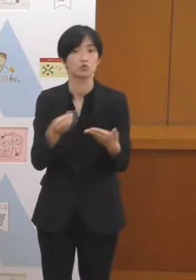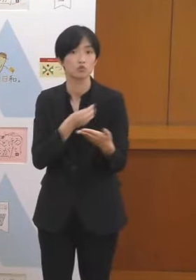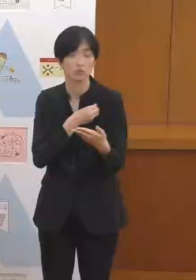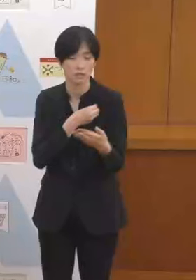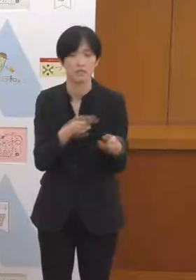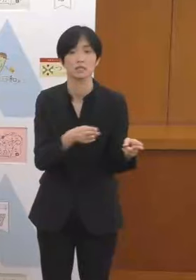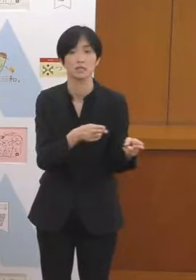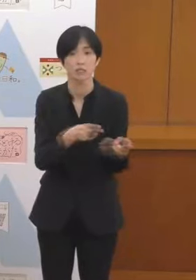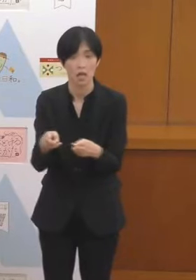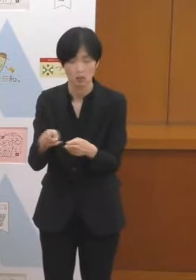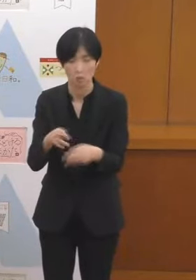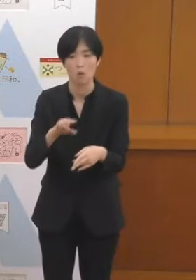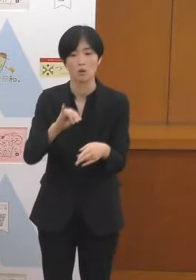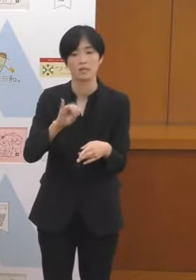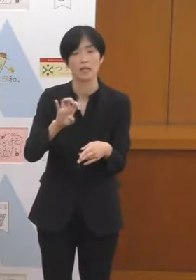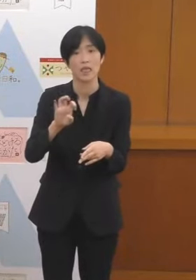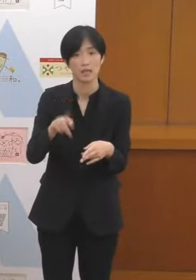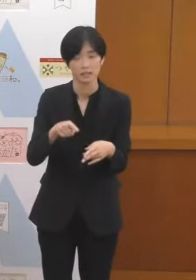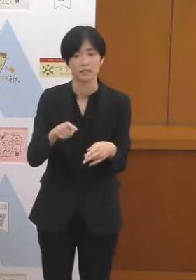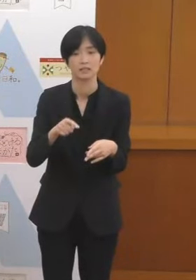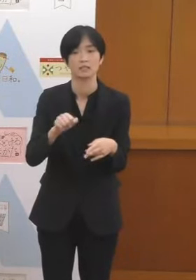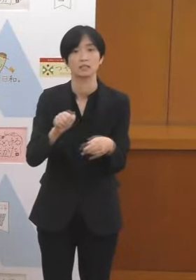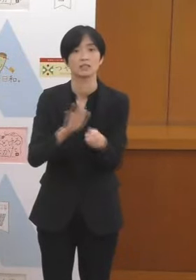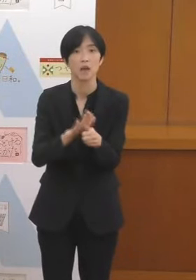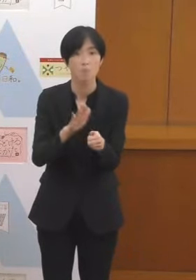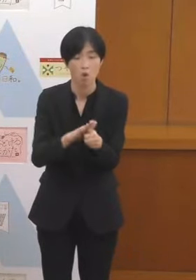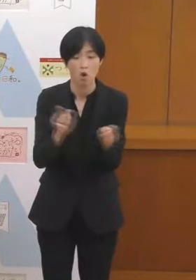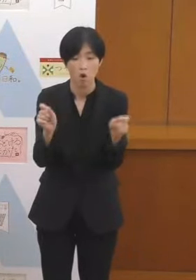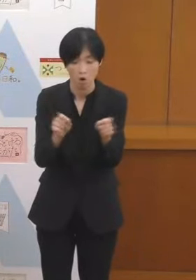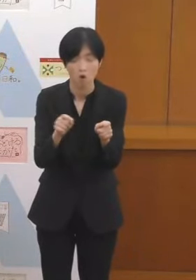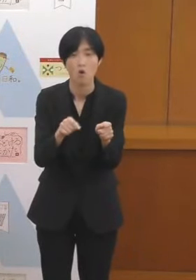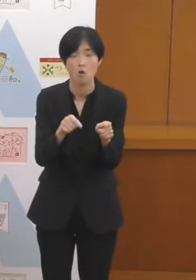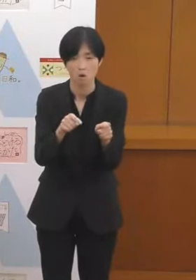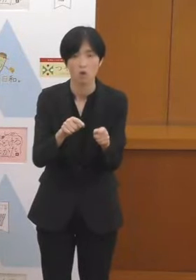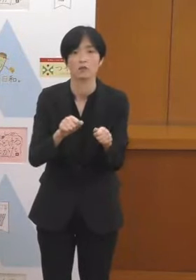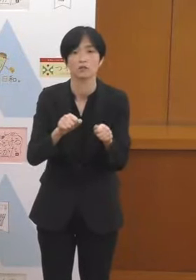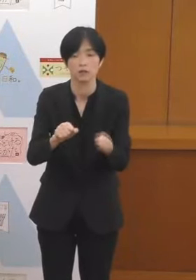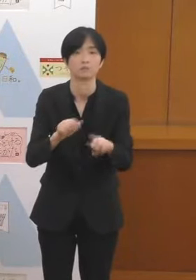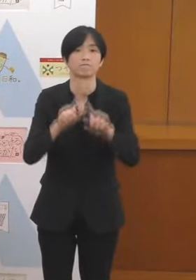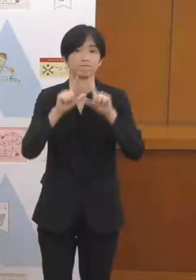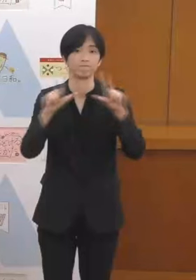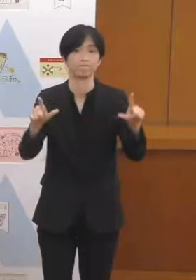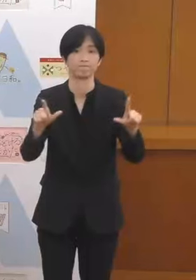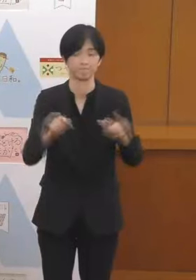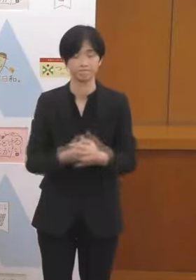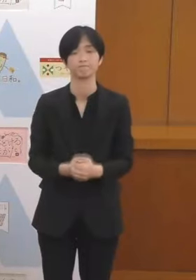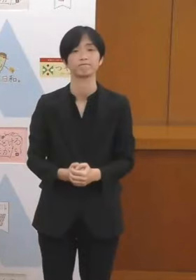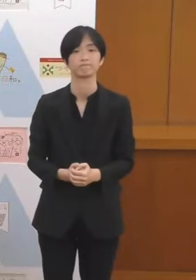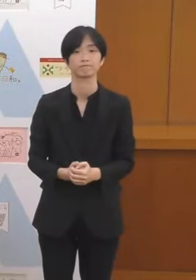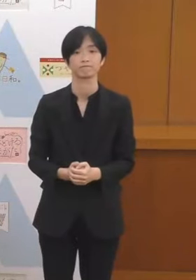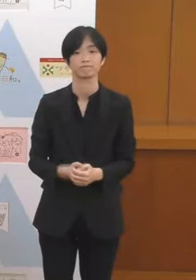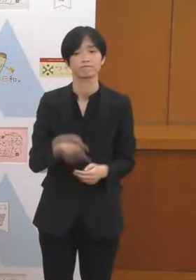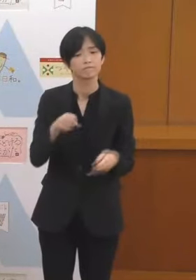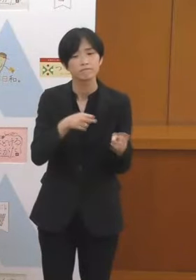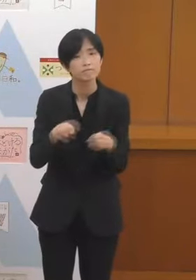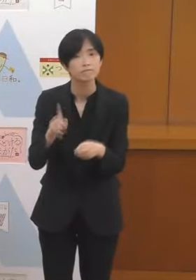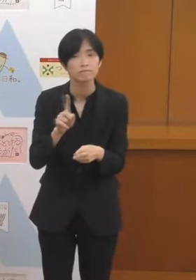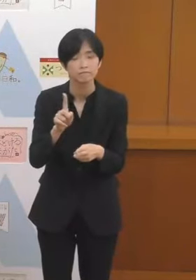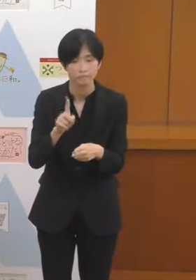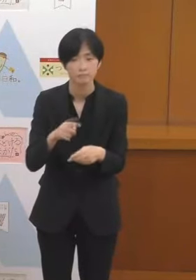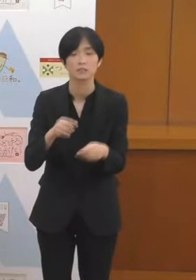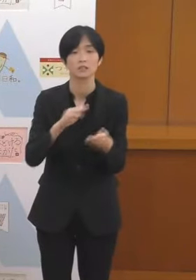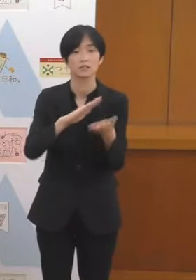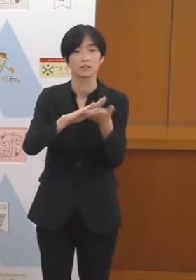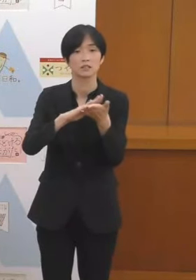制度相性チェリサポを実施しますのでお知らせいたしますえこの制度は